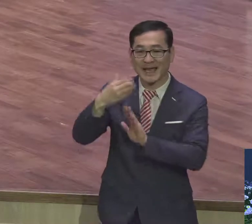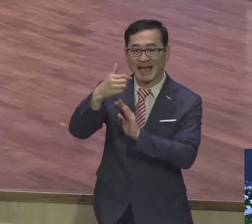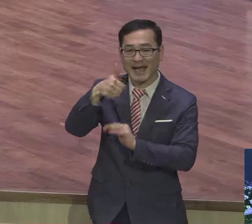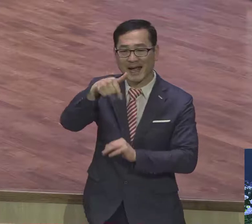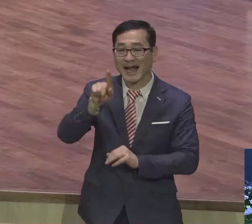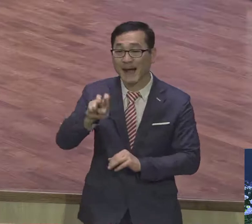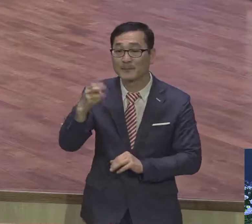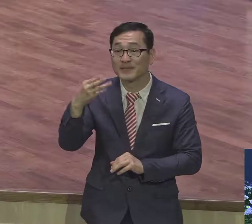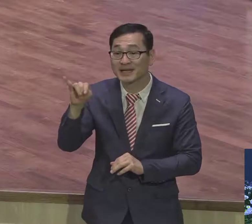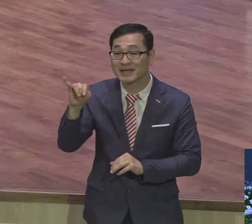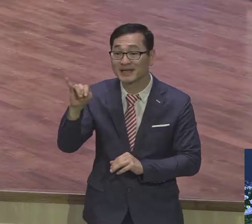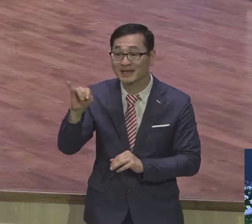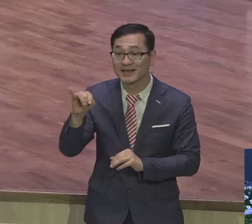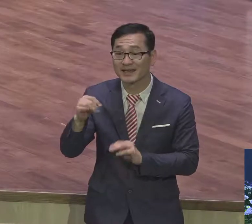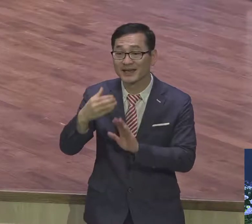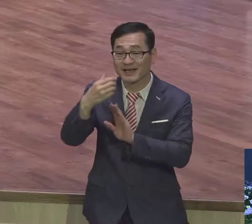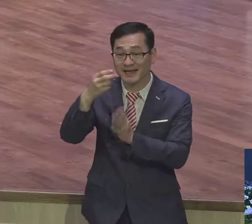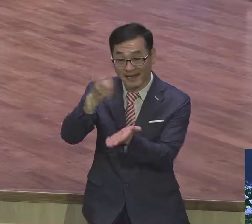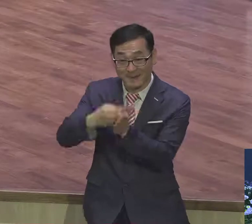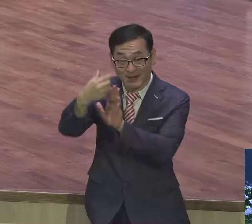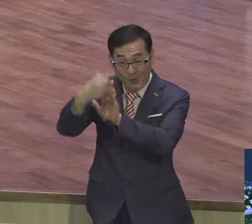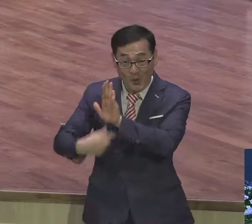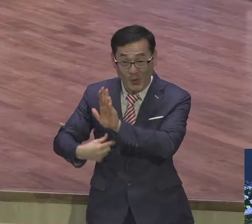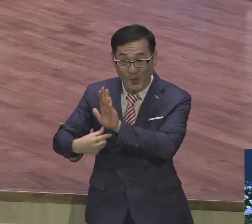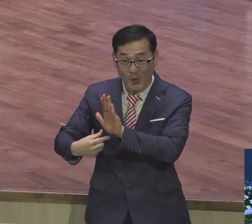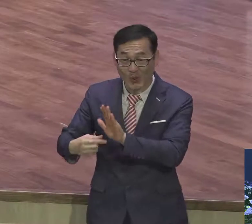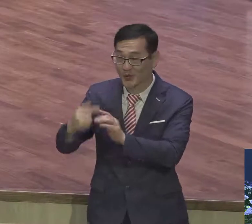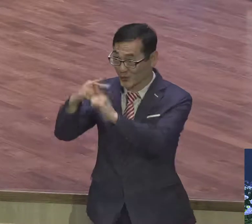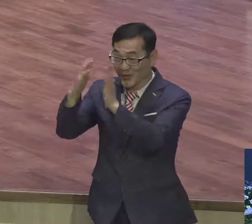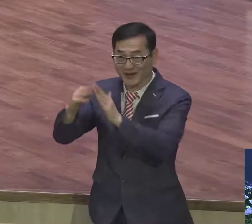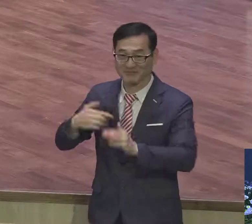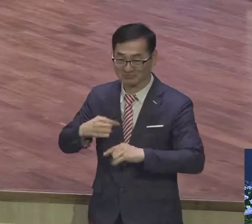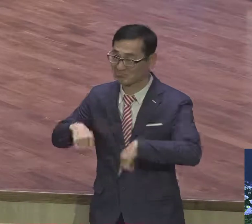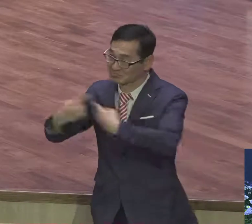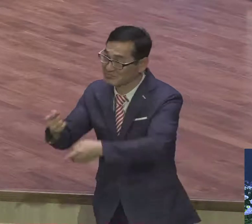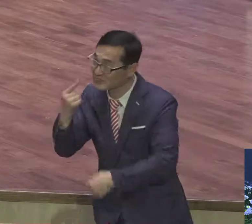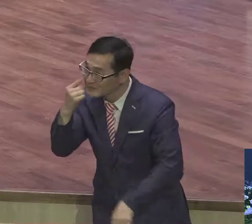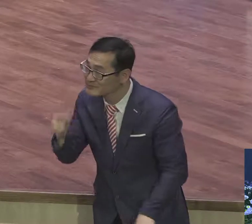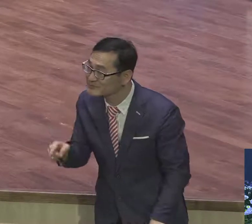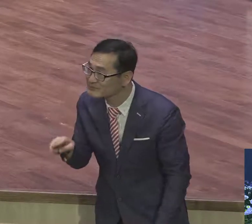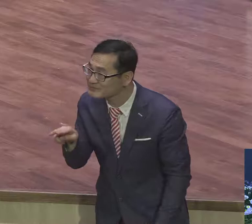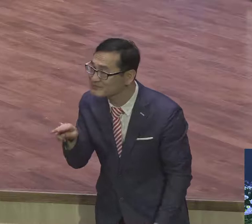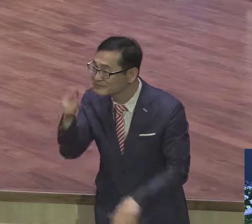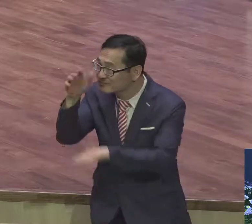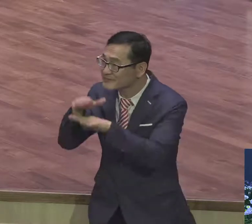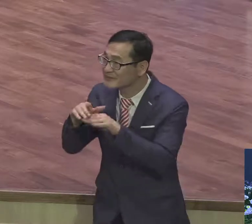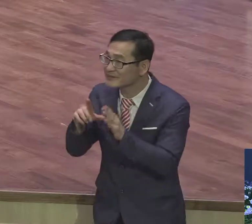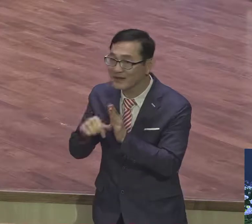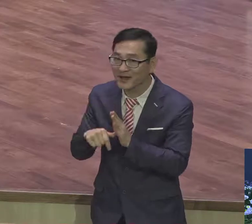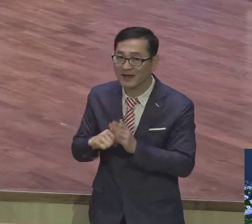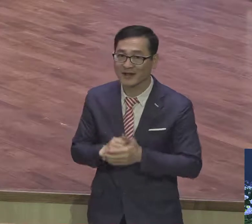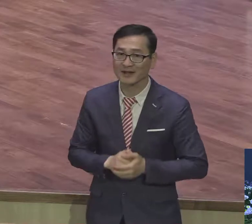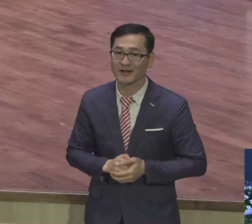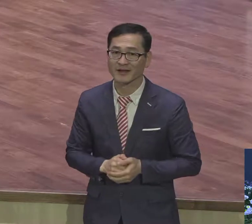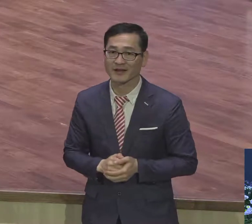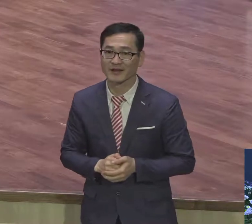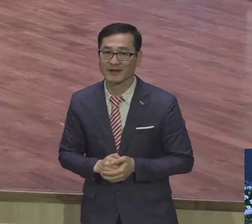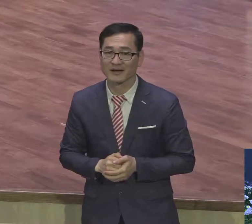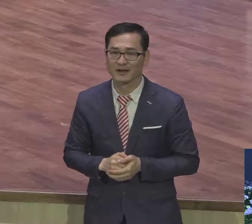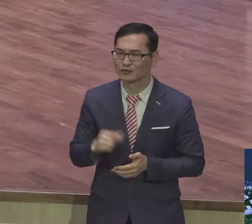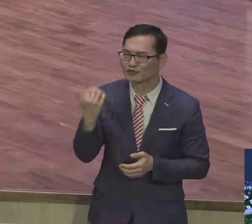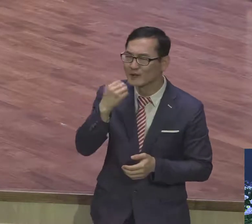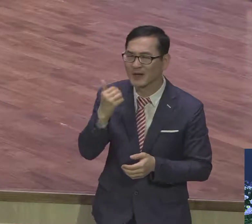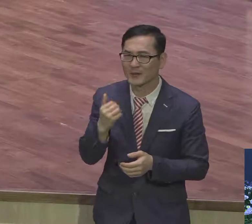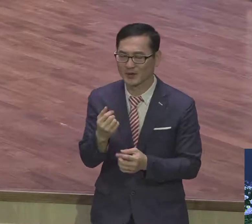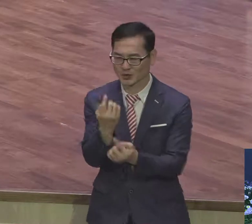아이 무슨 예배 시간 딱 되니까 여자 여자 권산지 집산지 뭔지 여자가 촛대를 탁 십자가 들고 탁